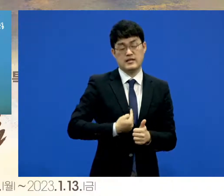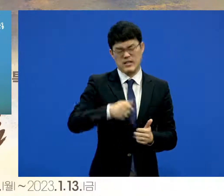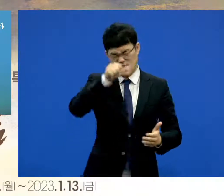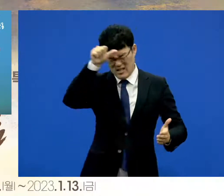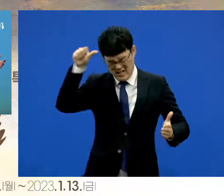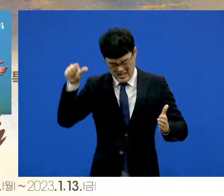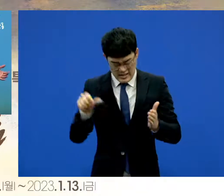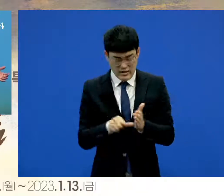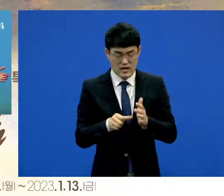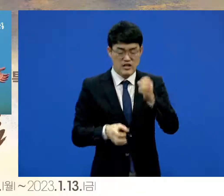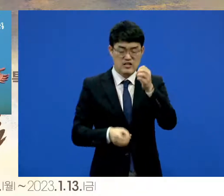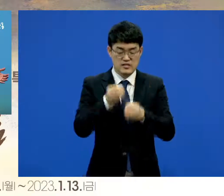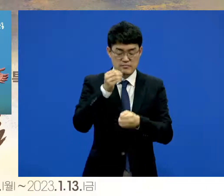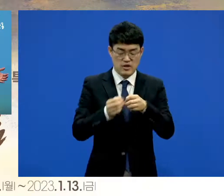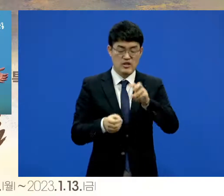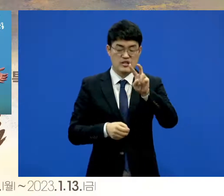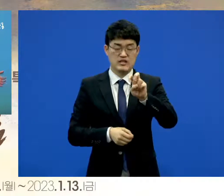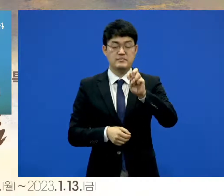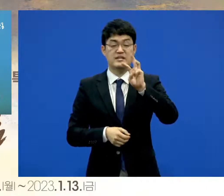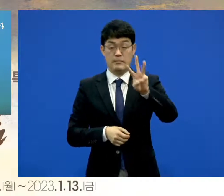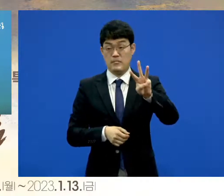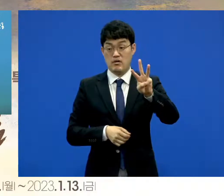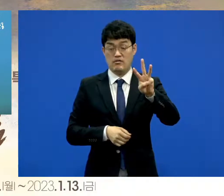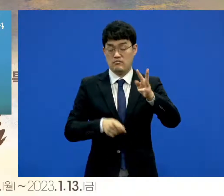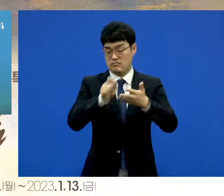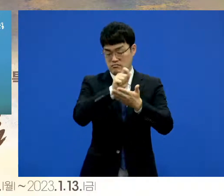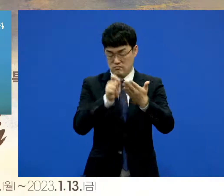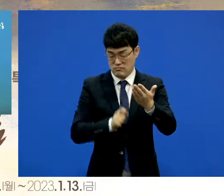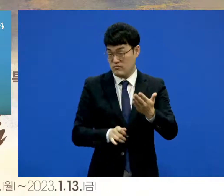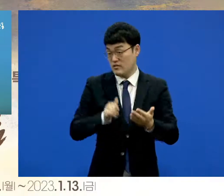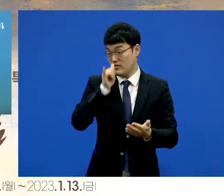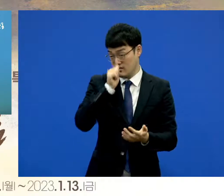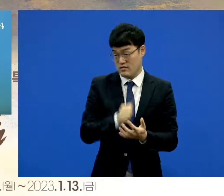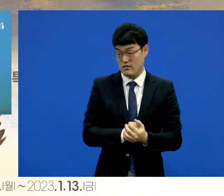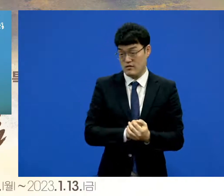내게 부족함이 없습니다. 이럴 때는 봄이에요.